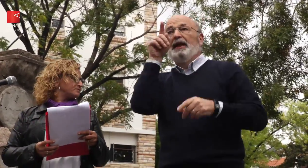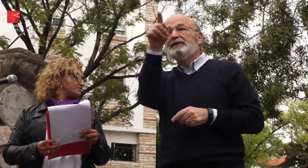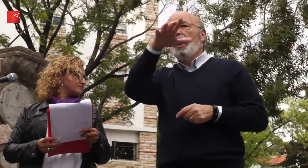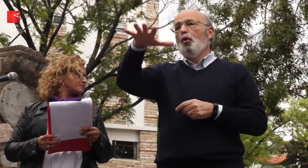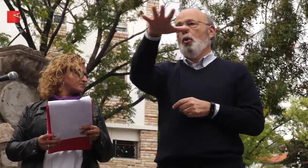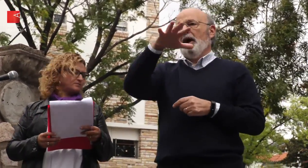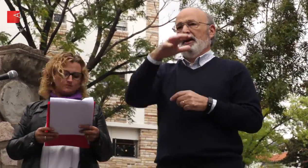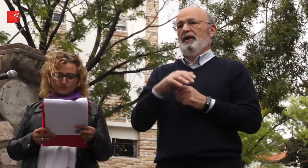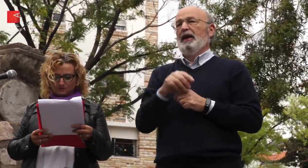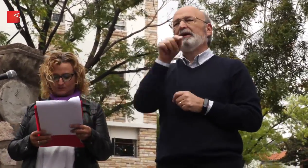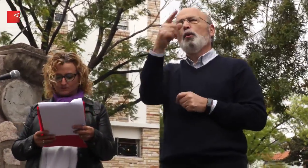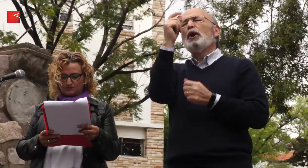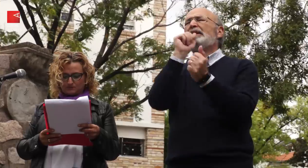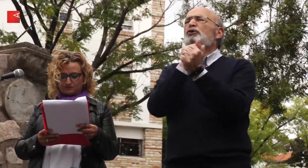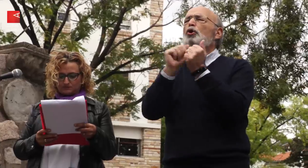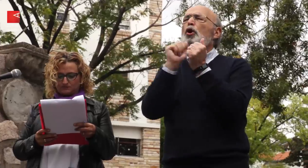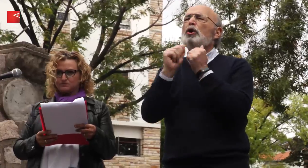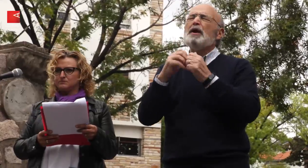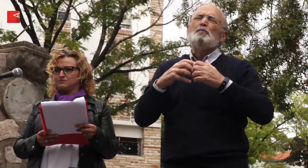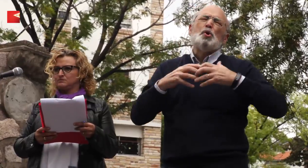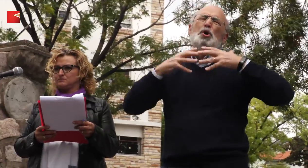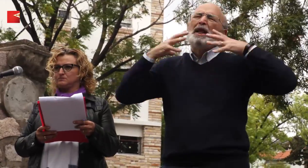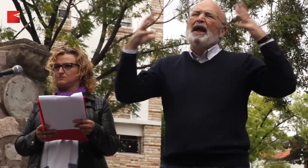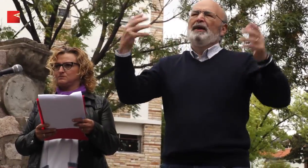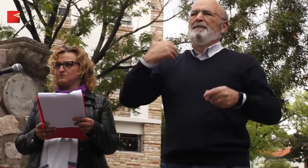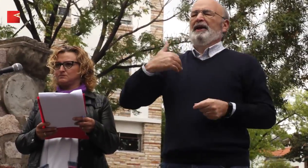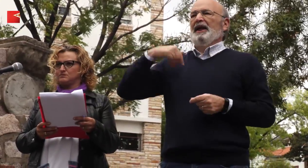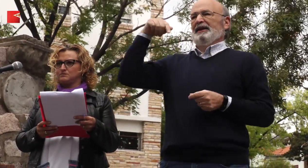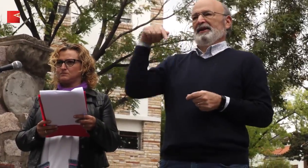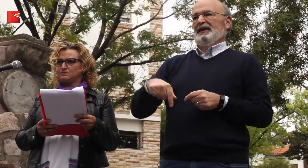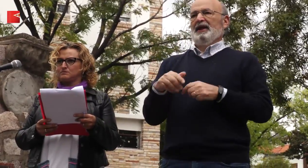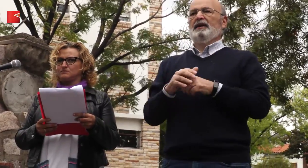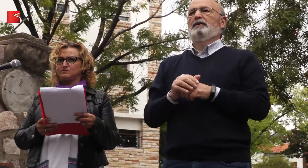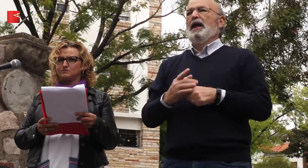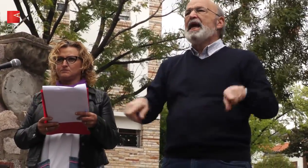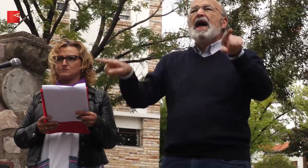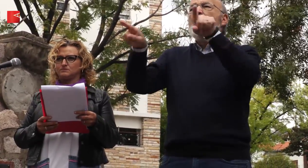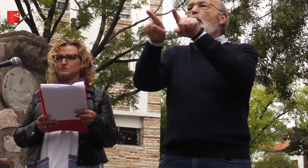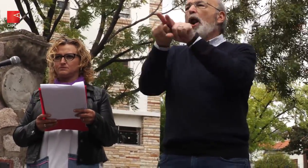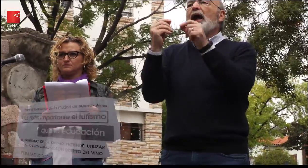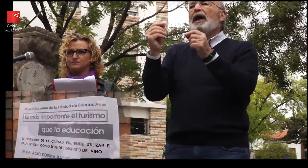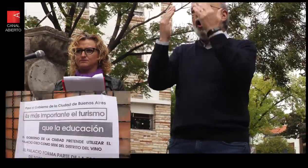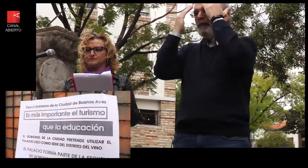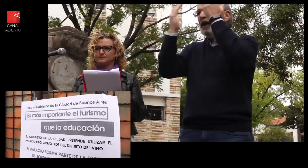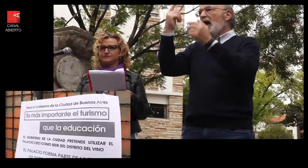Es imposible olvidar este lugar emblemático por su gran historia para nuestro país.